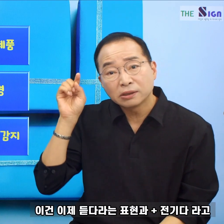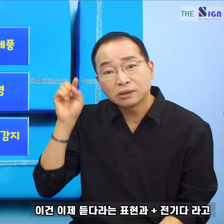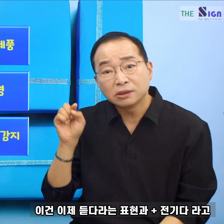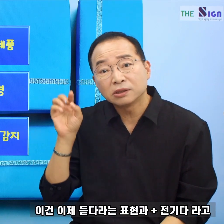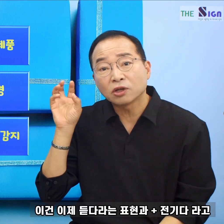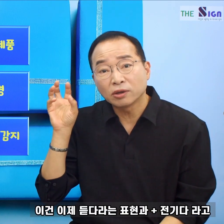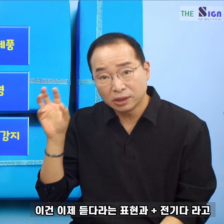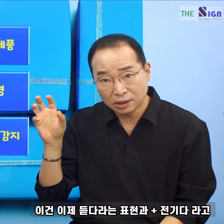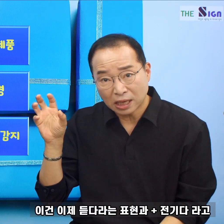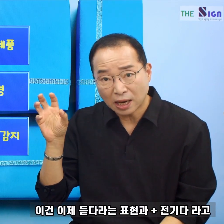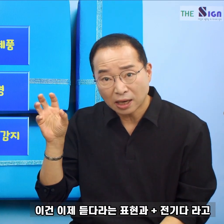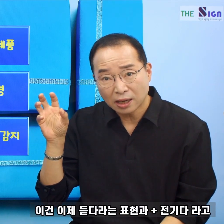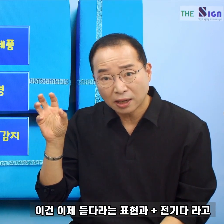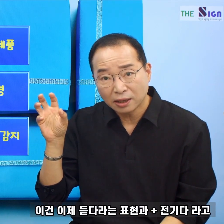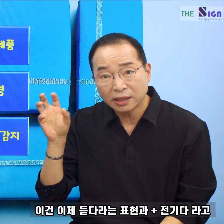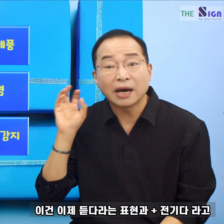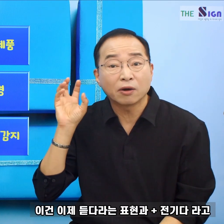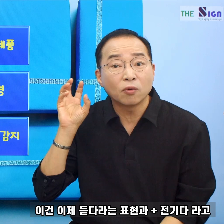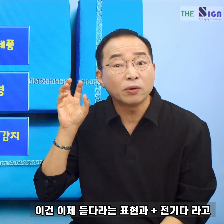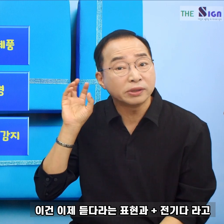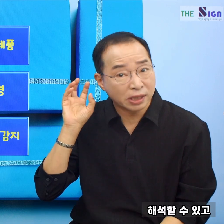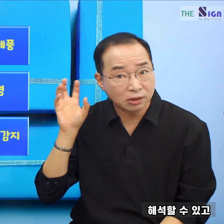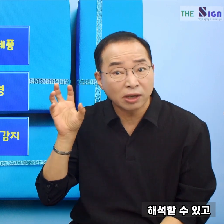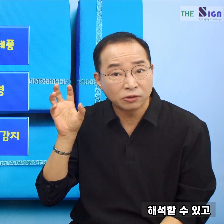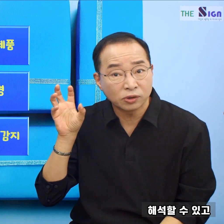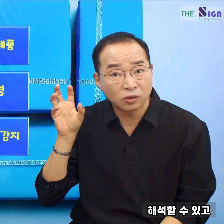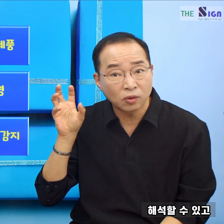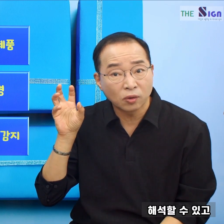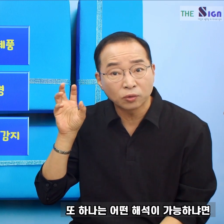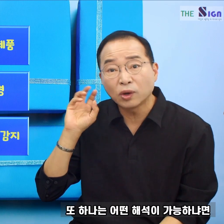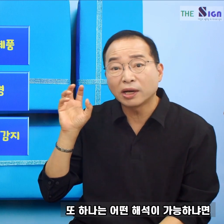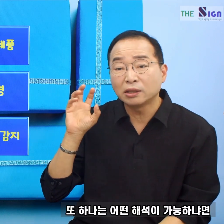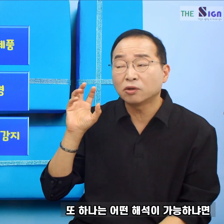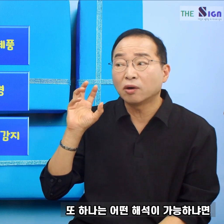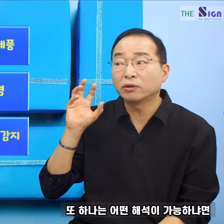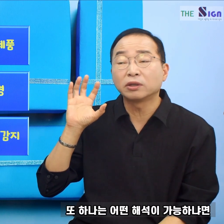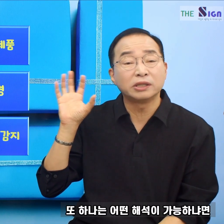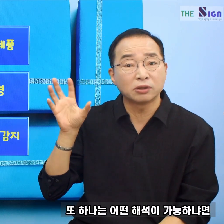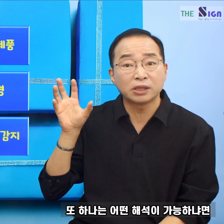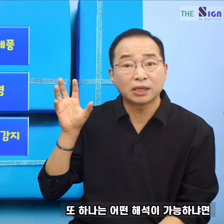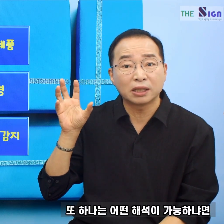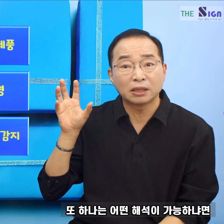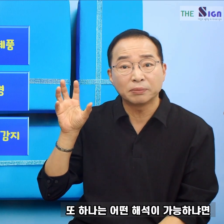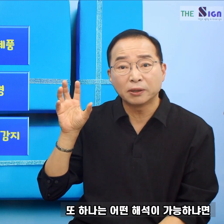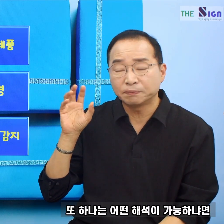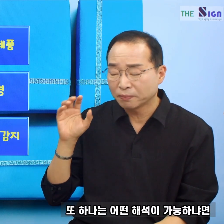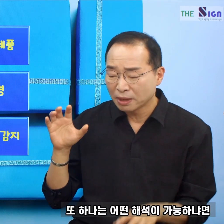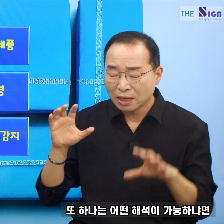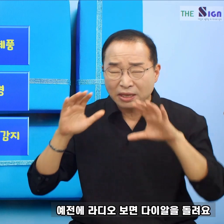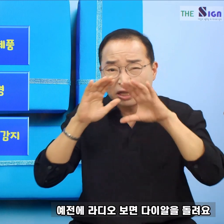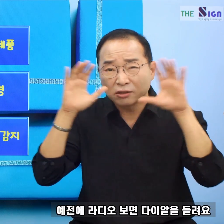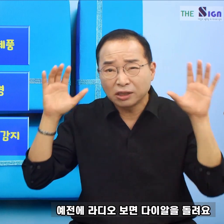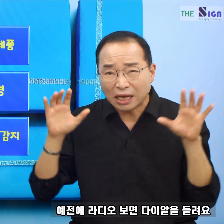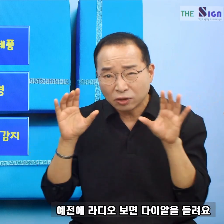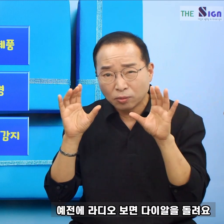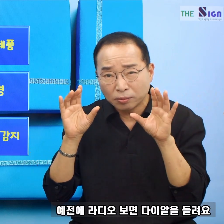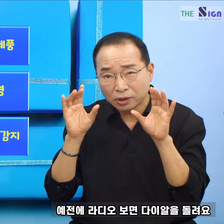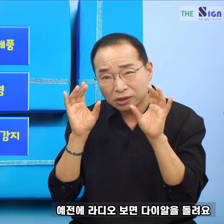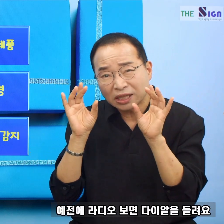플러스 전기다 라고 이제 해석할 수 있고, 또 하나는 어떤 해석이 가능하냐면 예전에 라디오 보면 이제